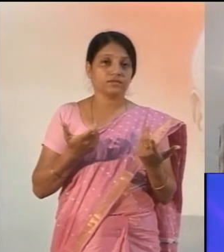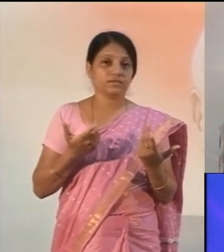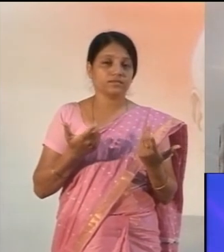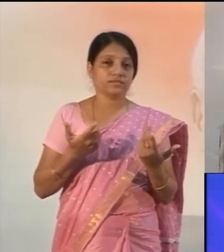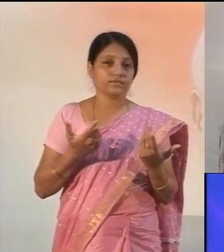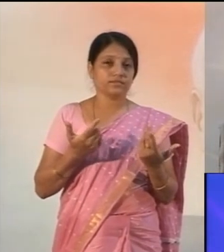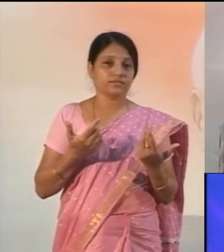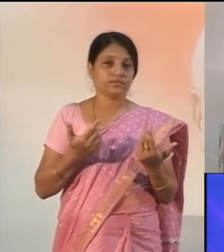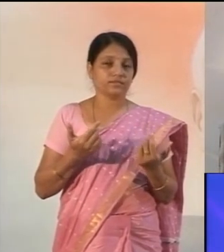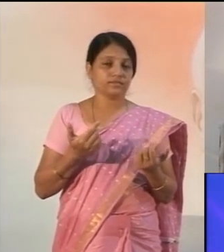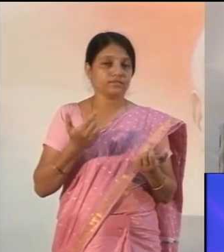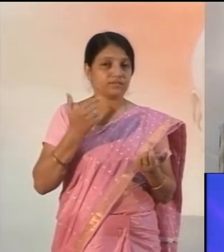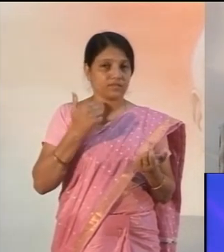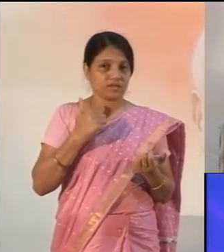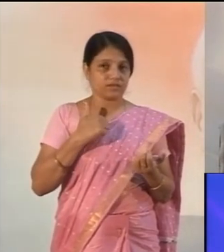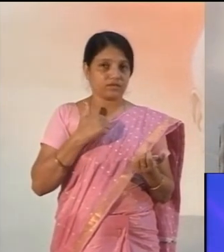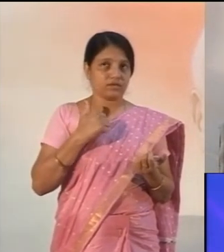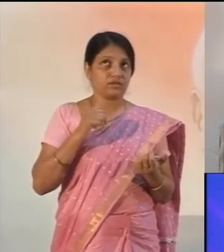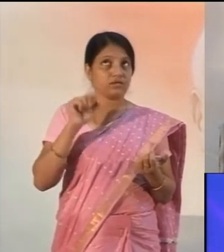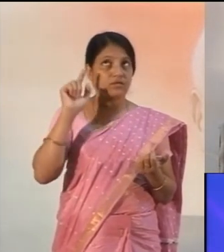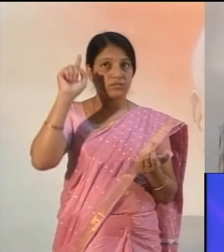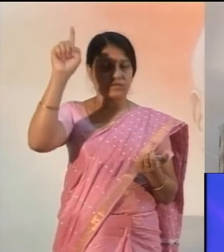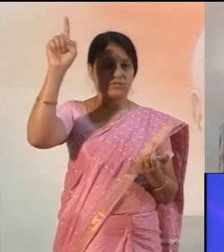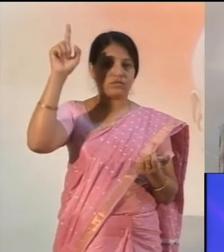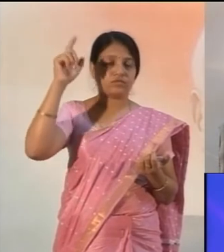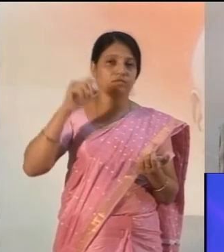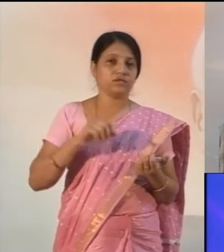ज़रूर भगवान को भी हमें